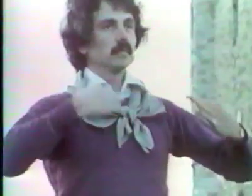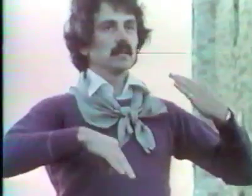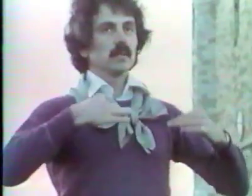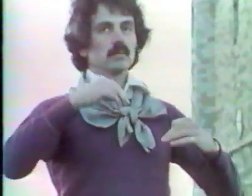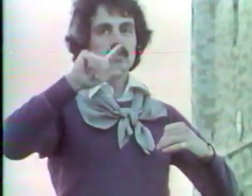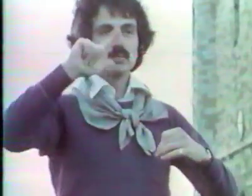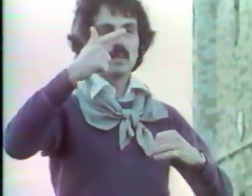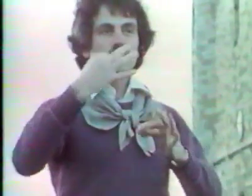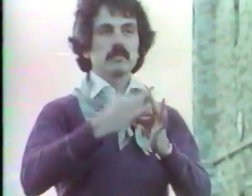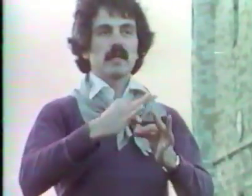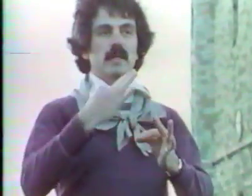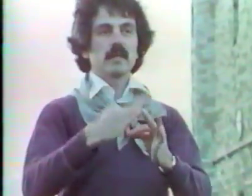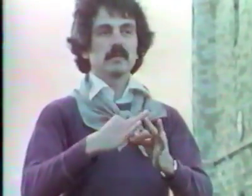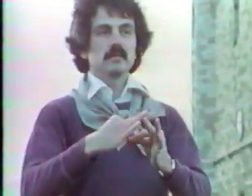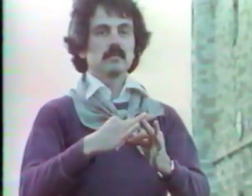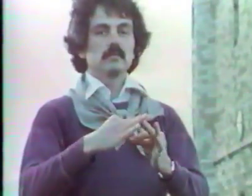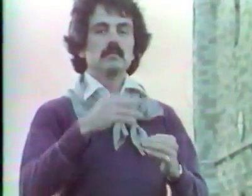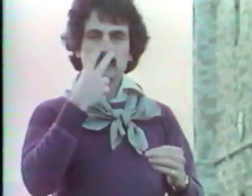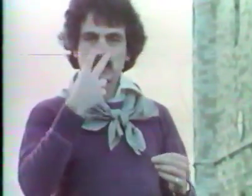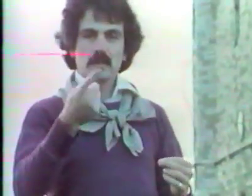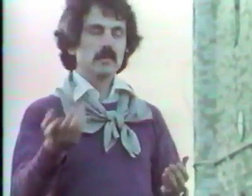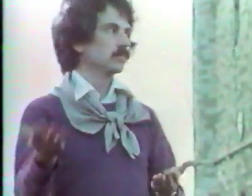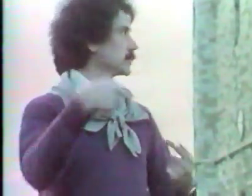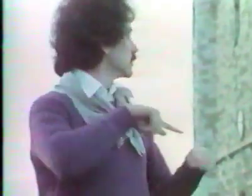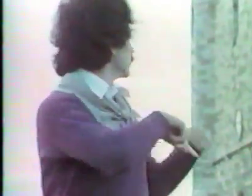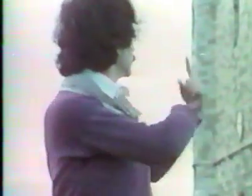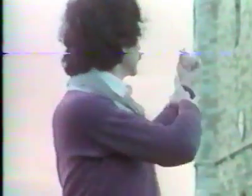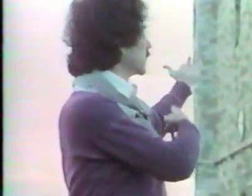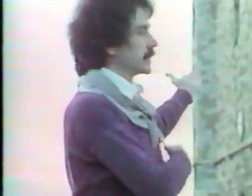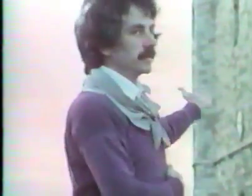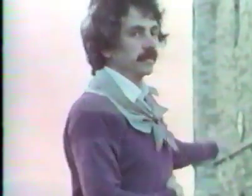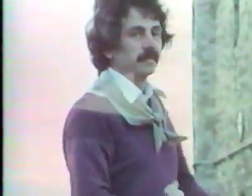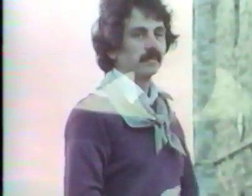nous venons de représenter notre deuxième spectacle, ici au château.